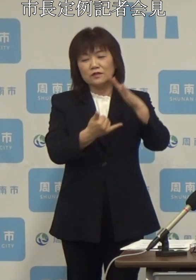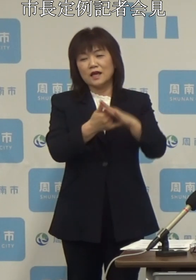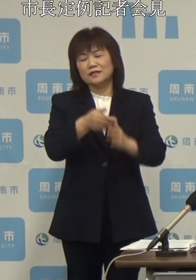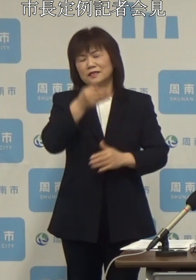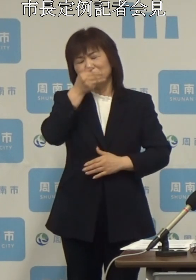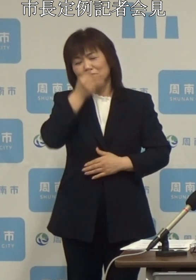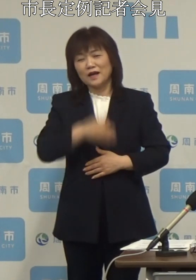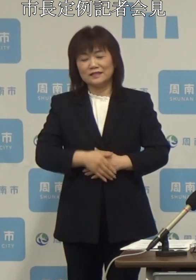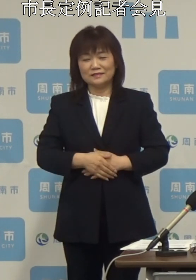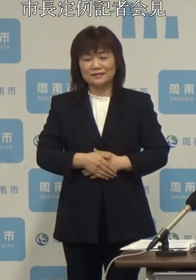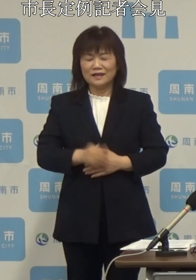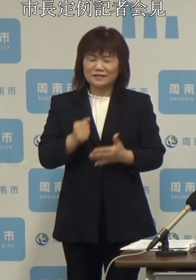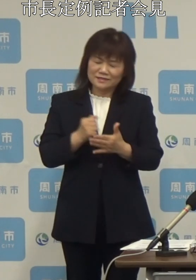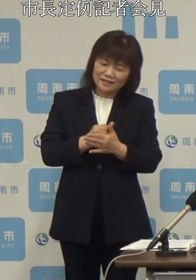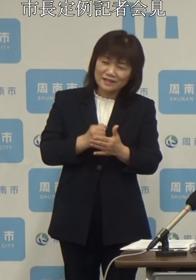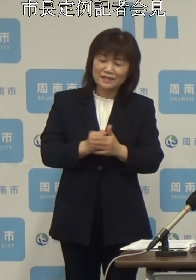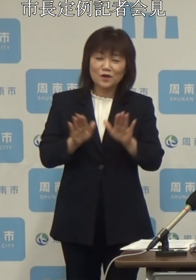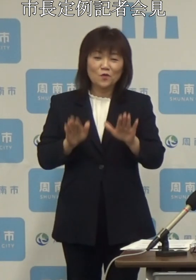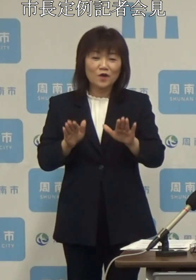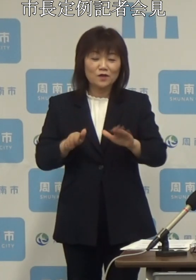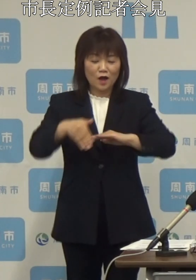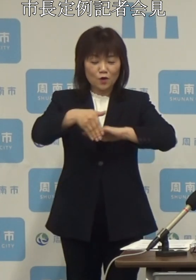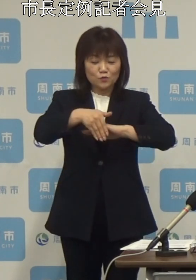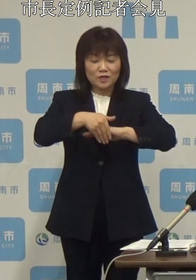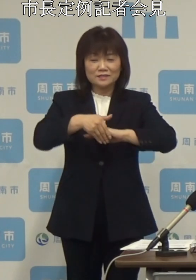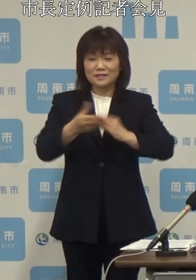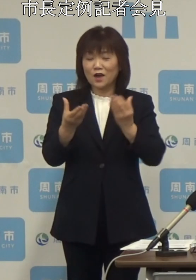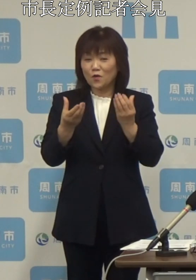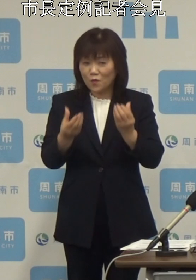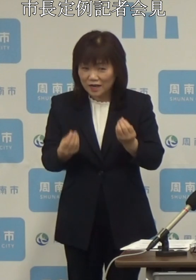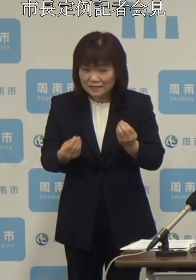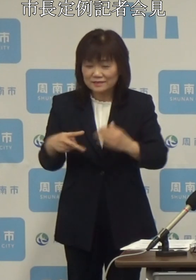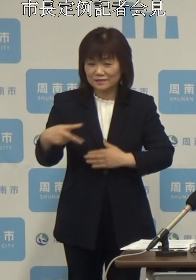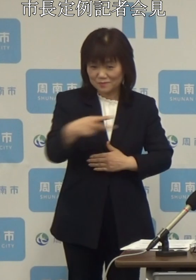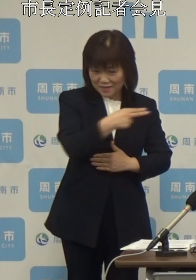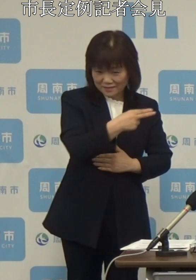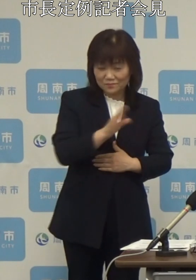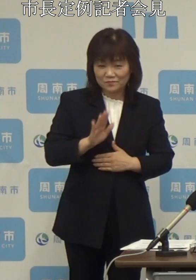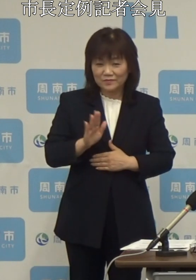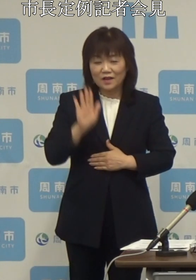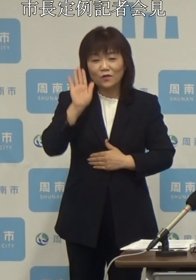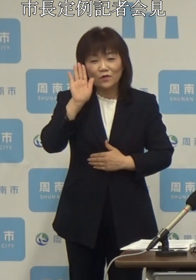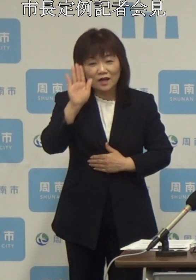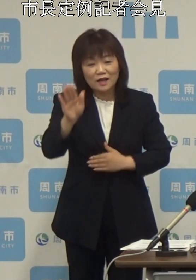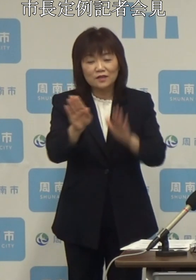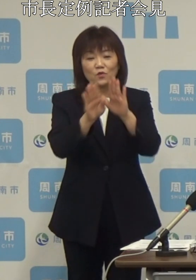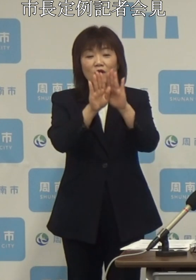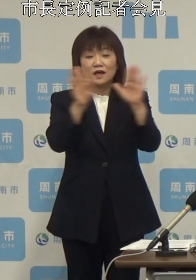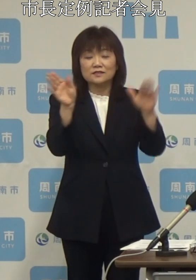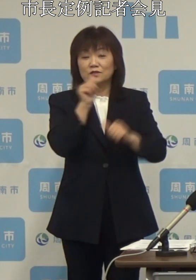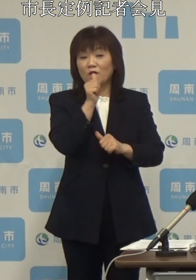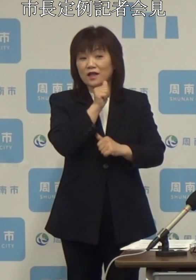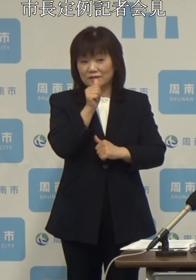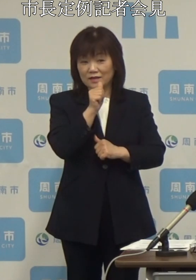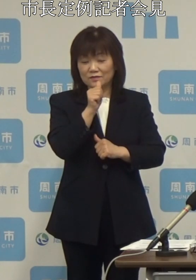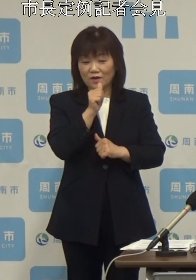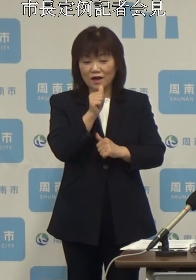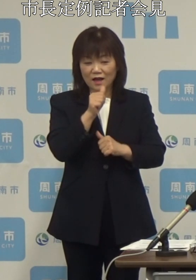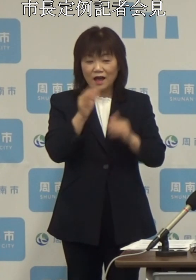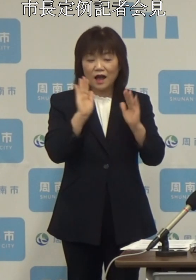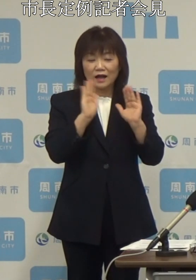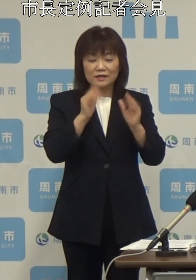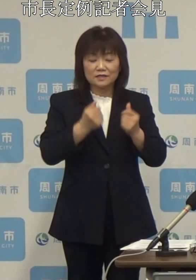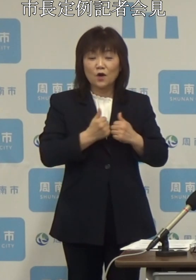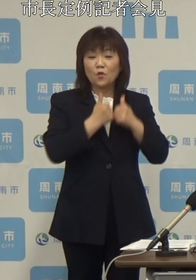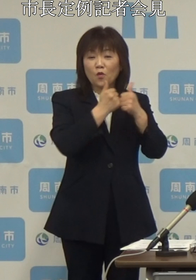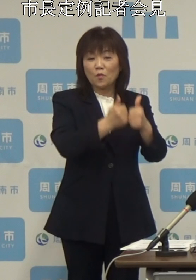したため、残念ながら今回は受付終了となりました。今後の開催案内は赤ちゃん訪問